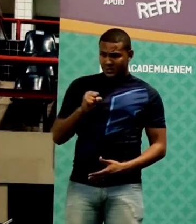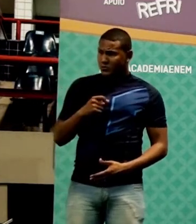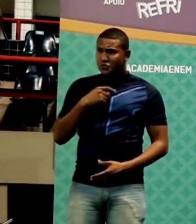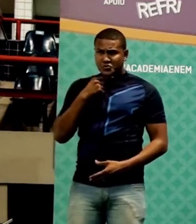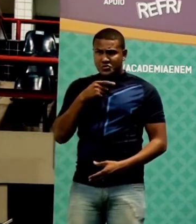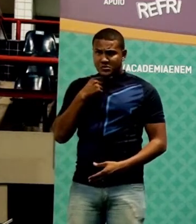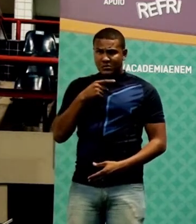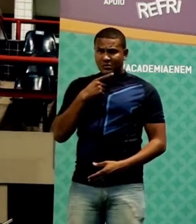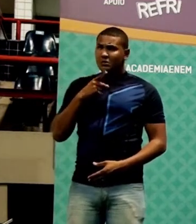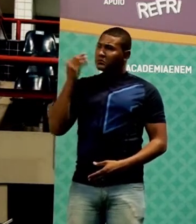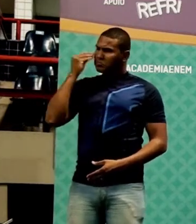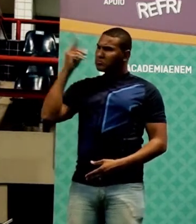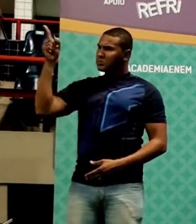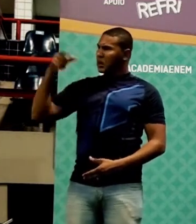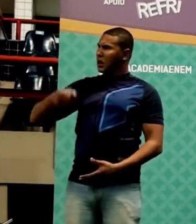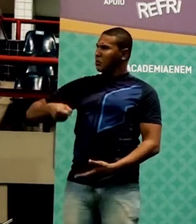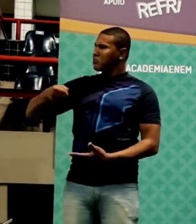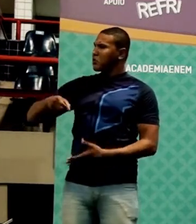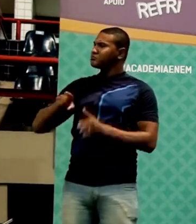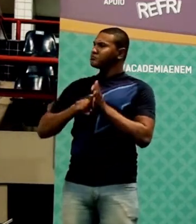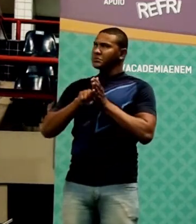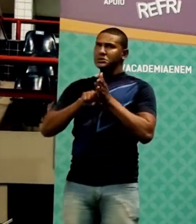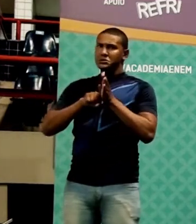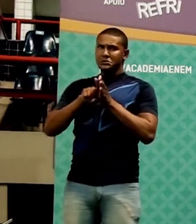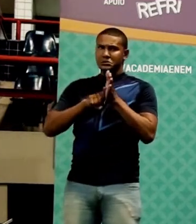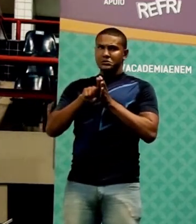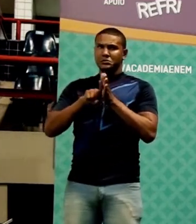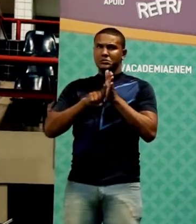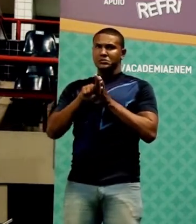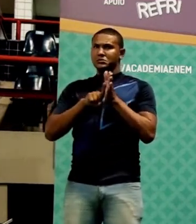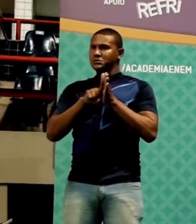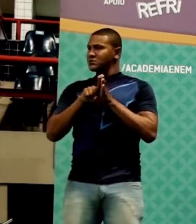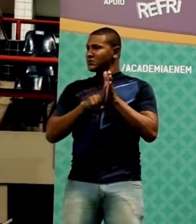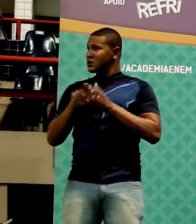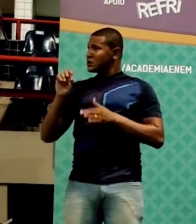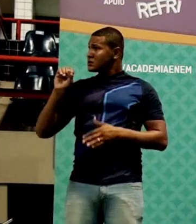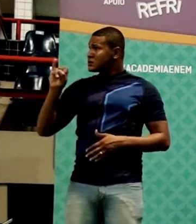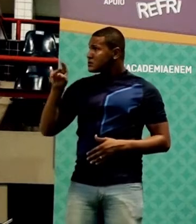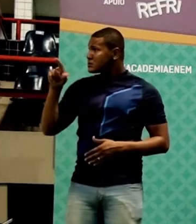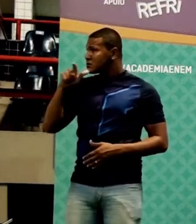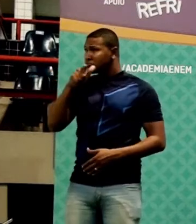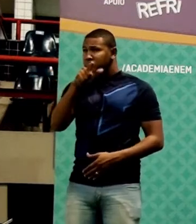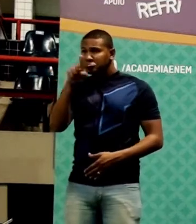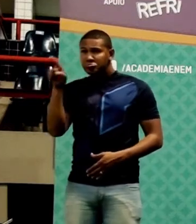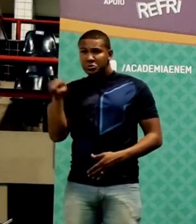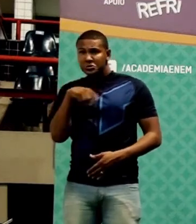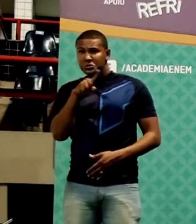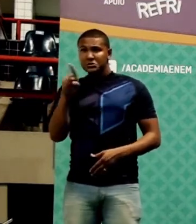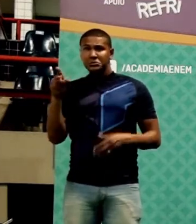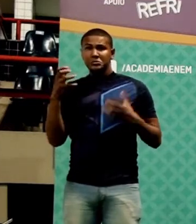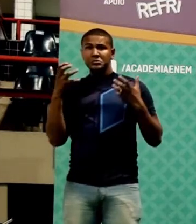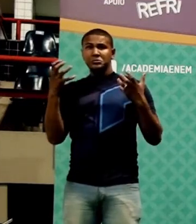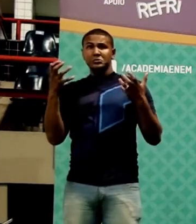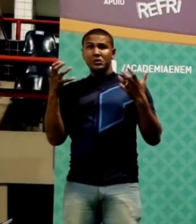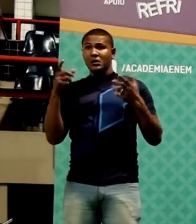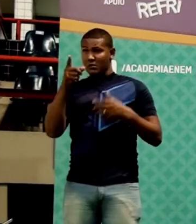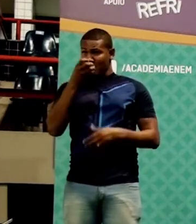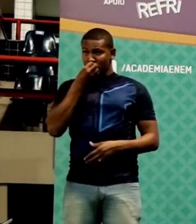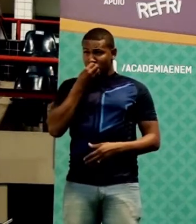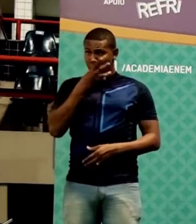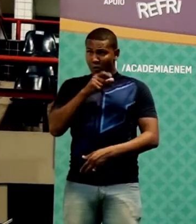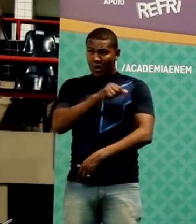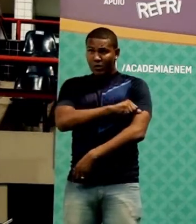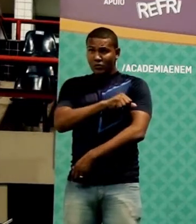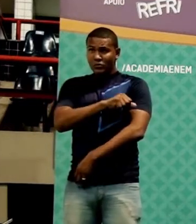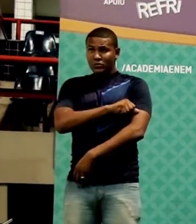têm um projeto de bolsa de pesquisa. E se alguém tiver interesse, e que seja bom aluno,